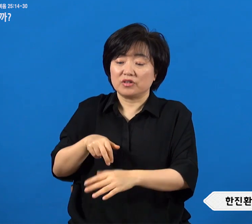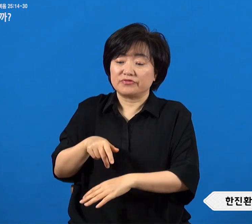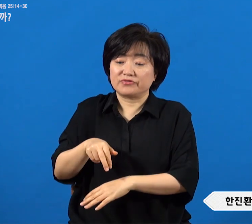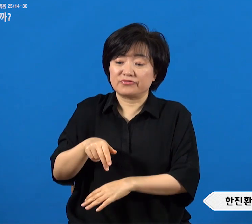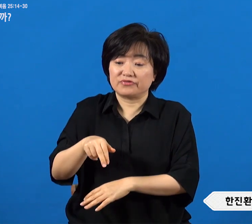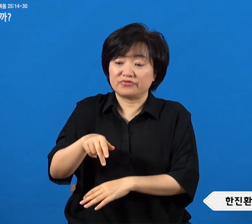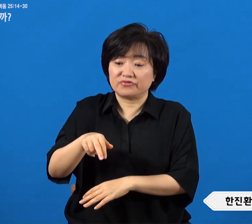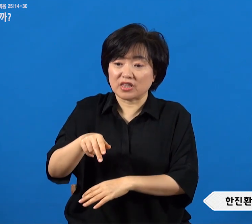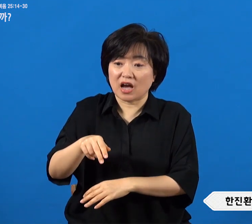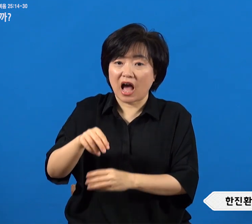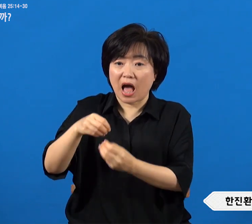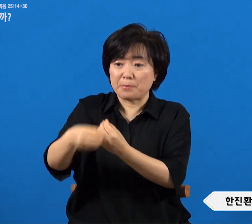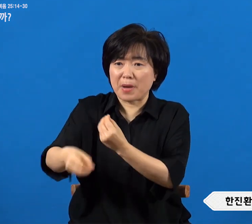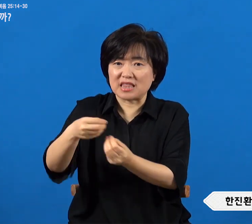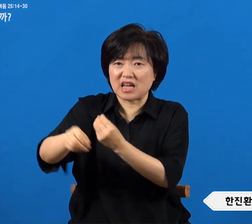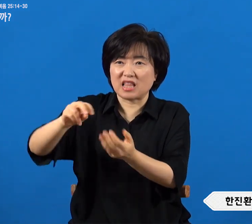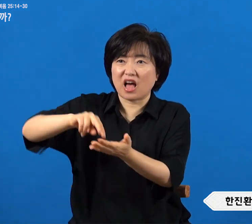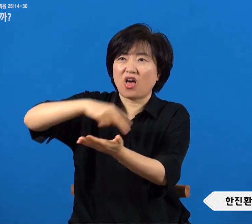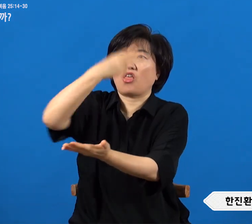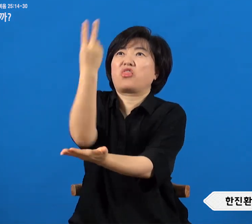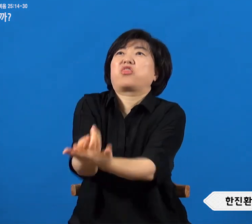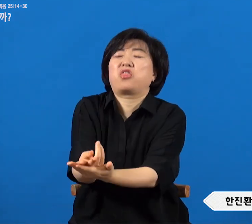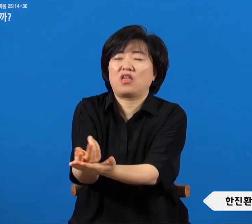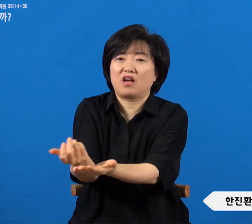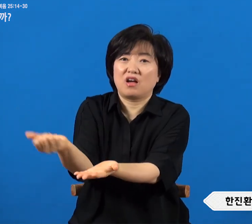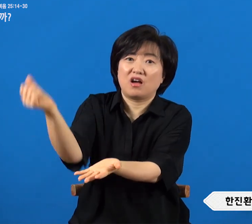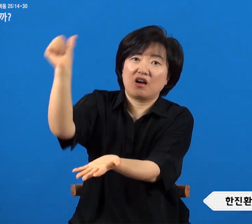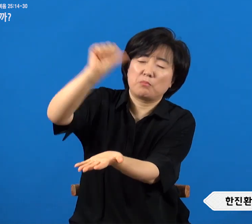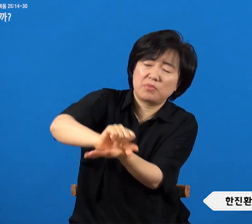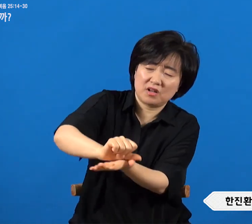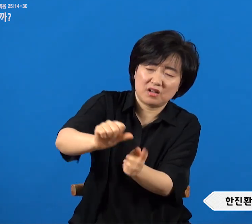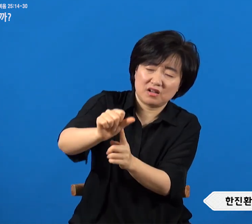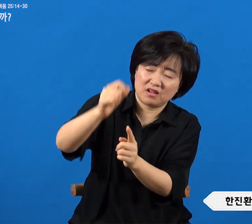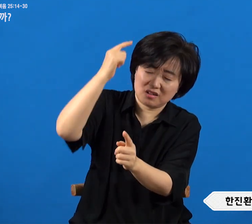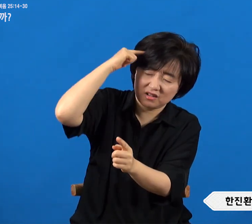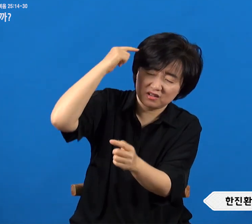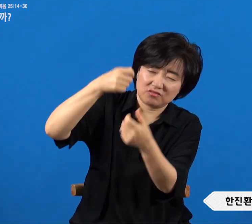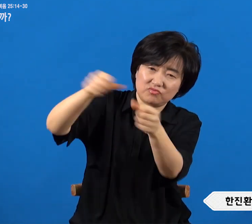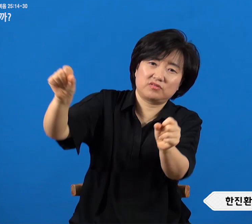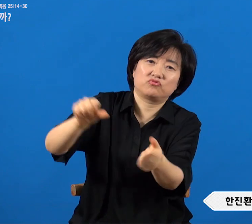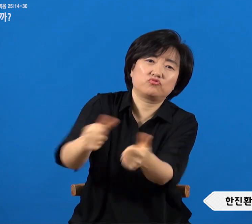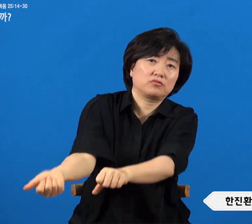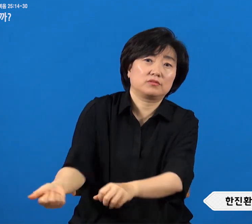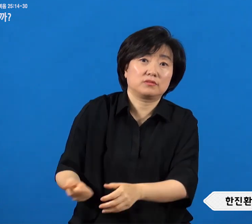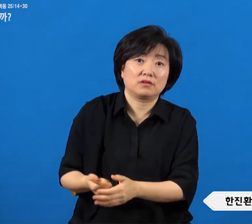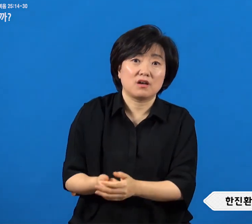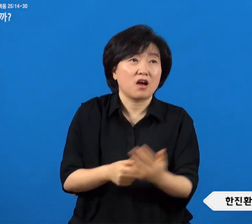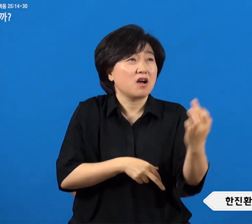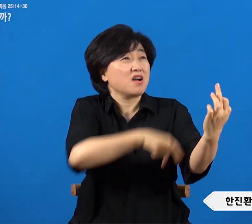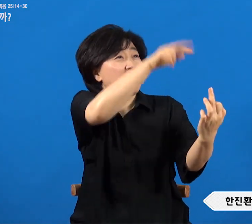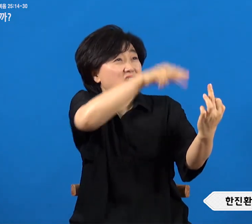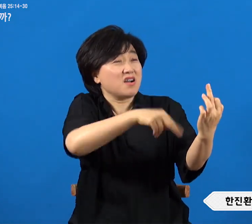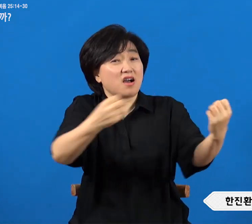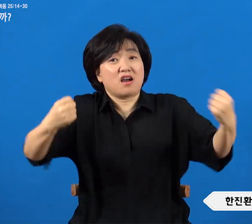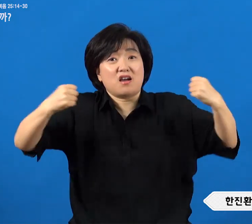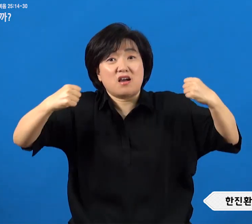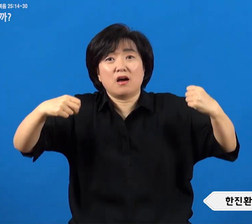바나나 껍질에 쫄딱 미끄러져서 뇌진탕으로 죽고 말았습니다. 최고 산악인이라도 소용없습니다.